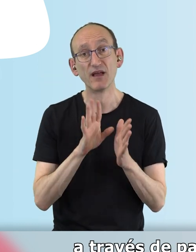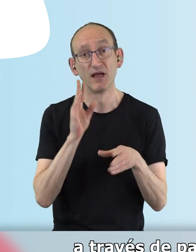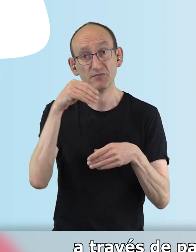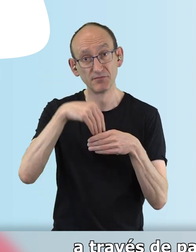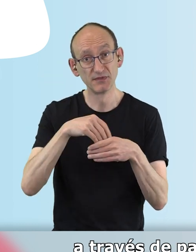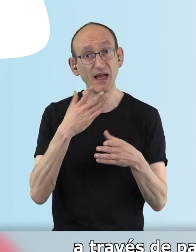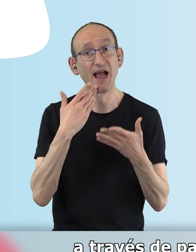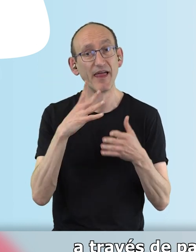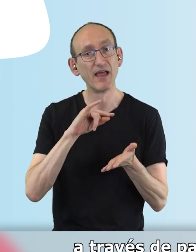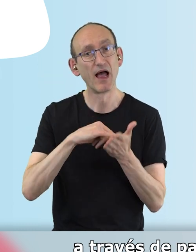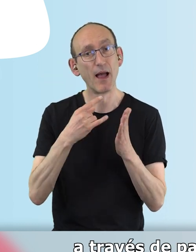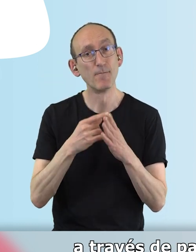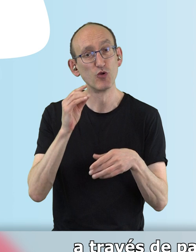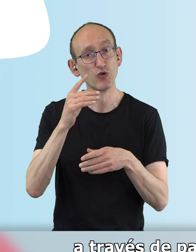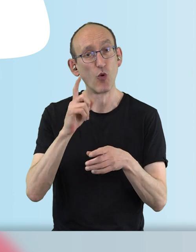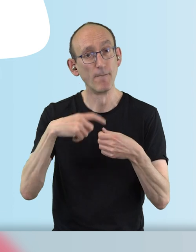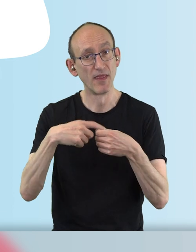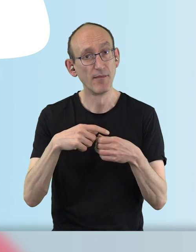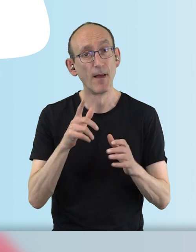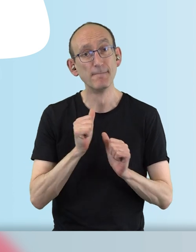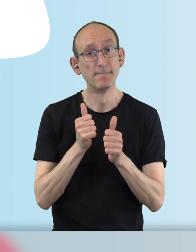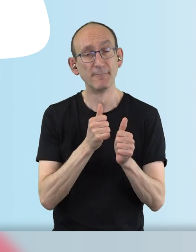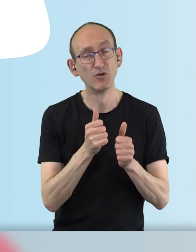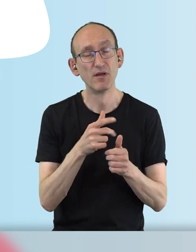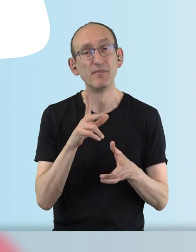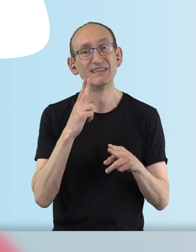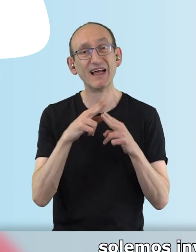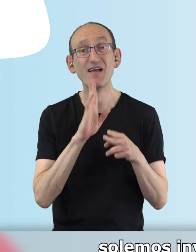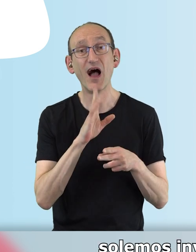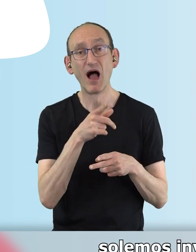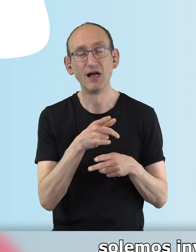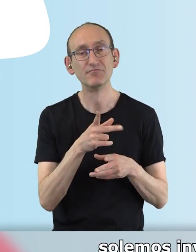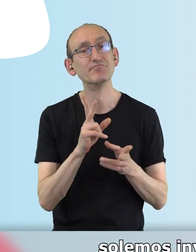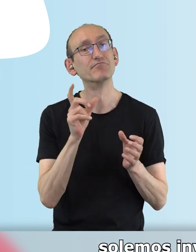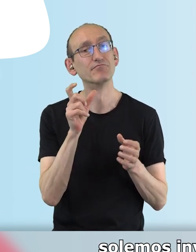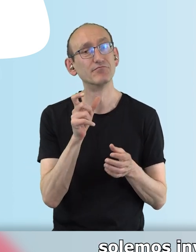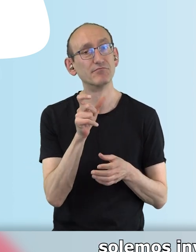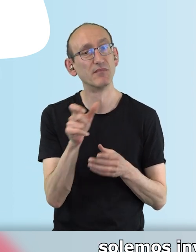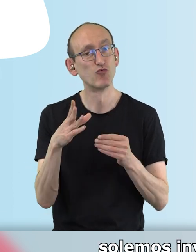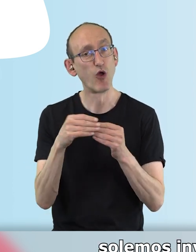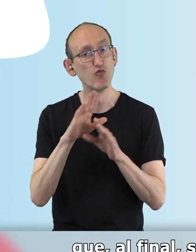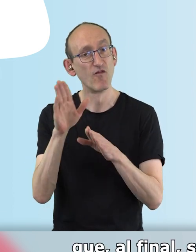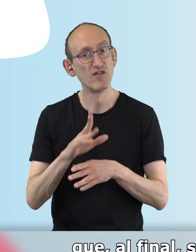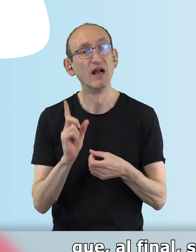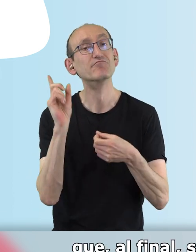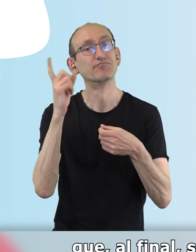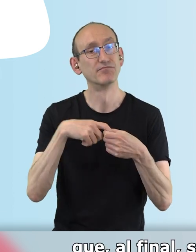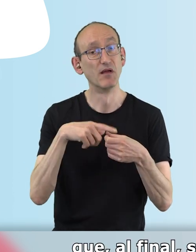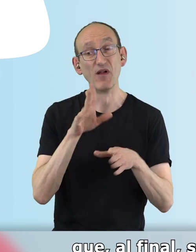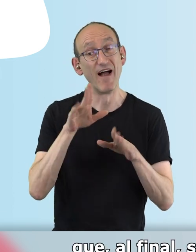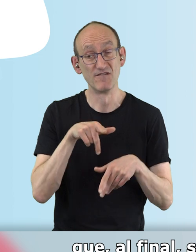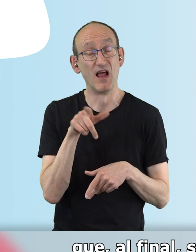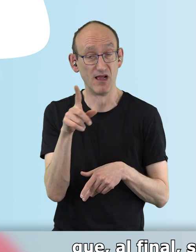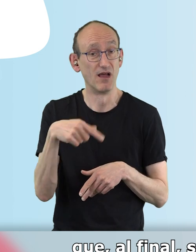través de participación en proyectos, en pilotajes, y en este tipo de actividades solemos involucrar a los usuarios finales, que al final son